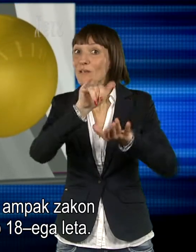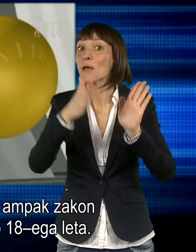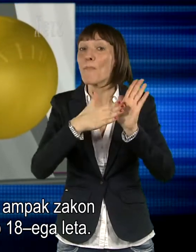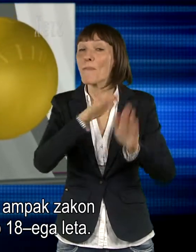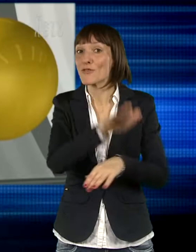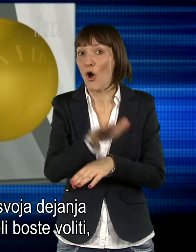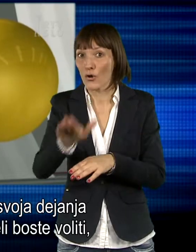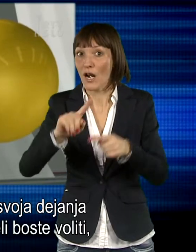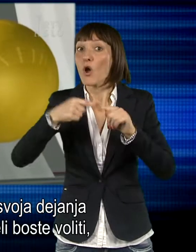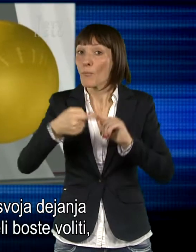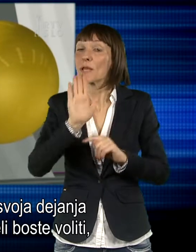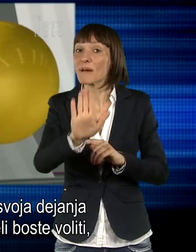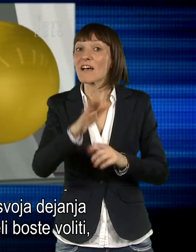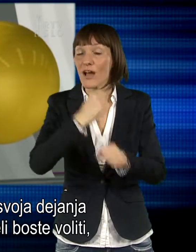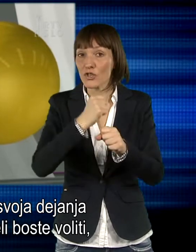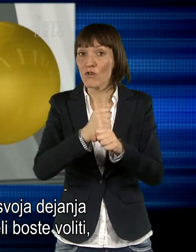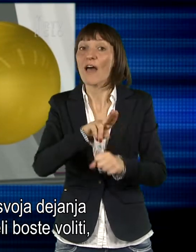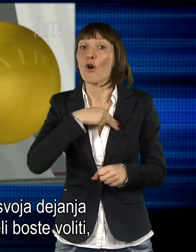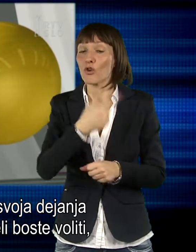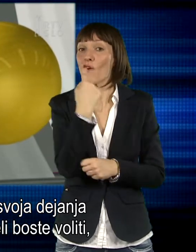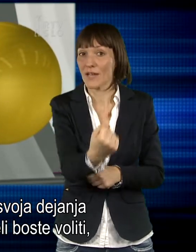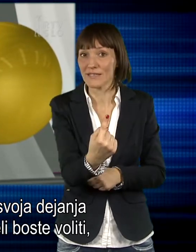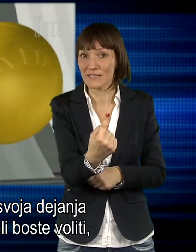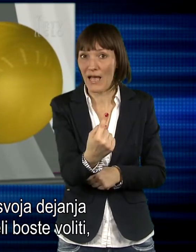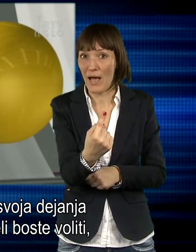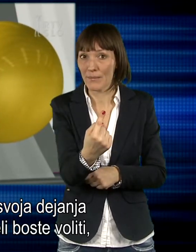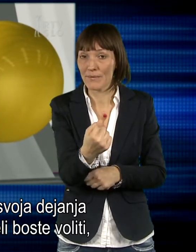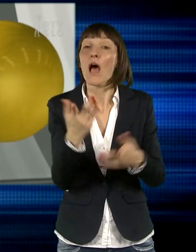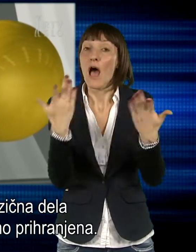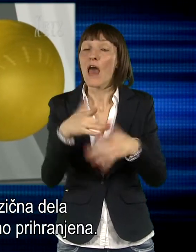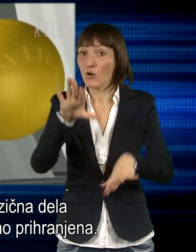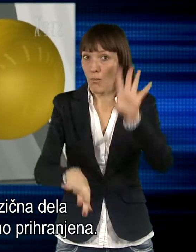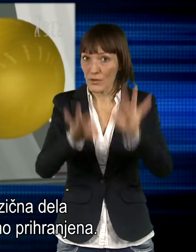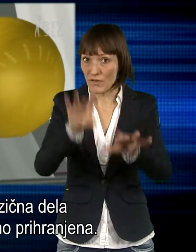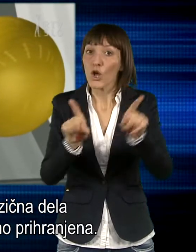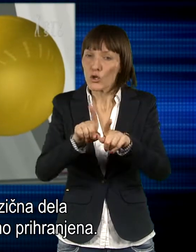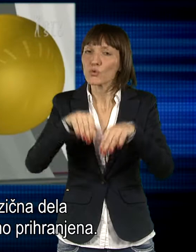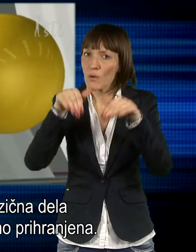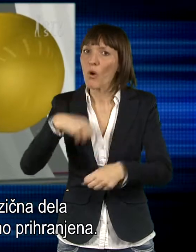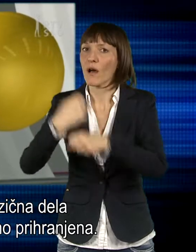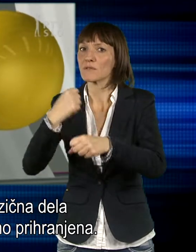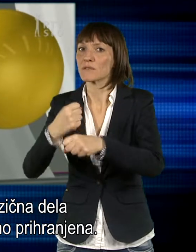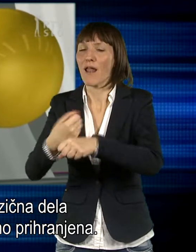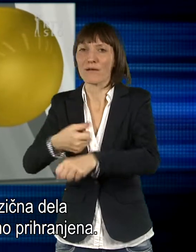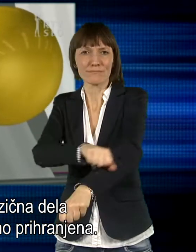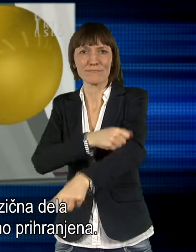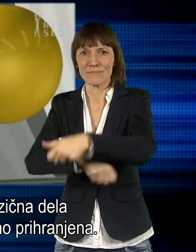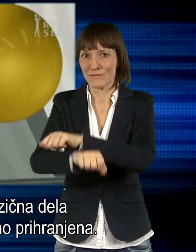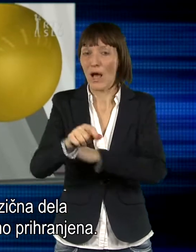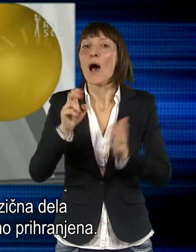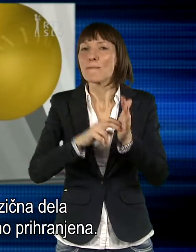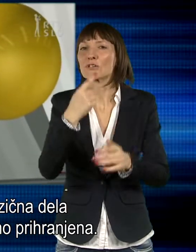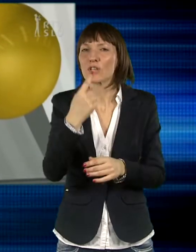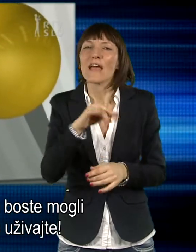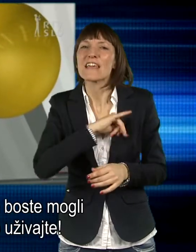18. leta, potem pa boste za svoje dejanje odgovarjali sami, smeli boste voliti, pa tudi težaška fizična dela vam ne bodo več nujno